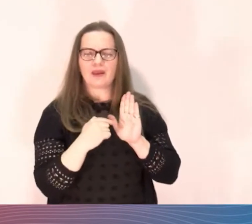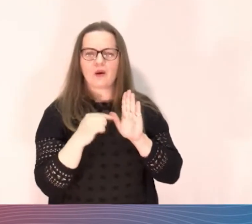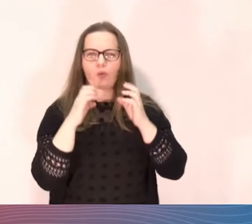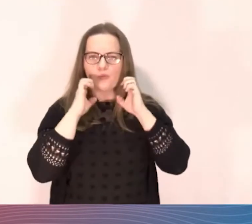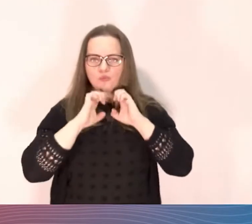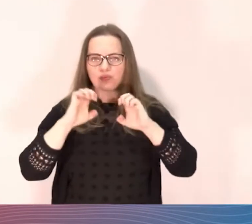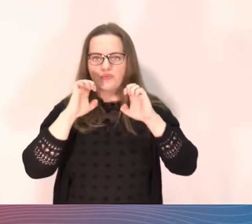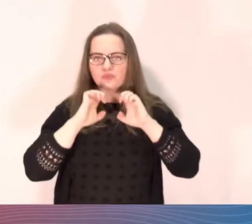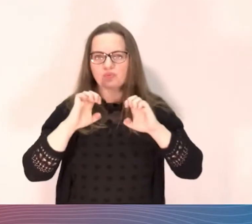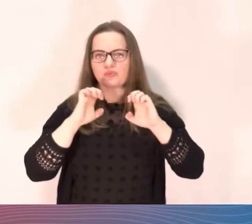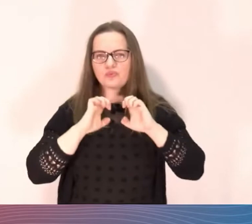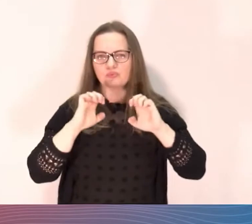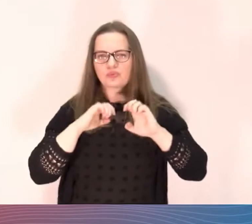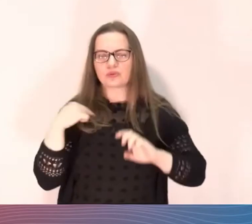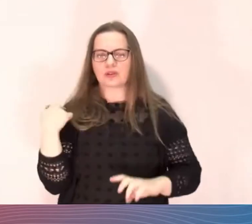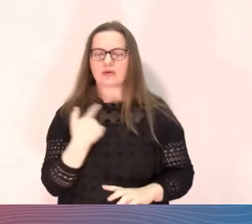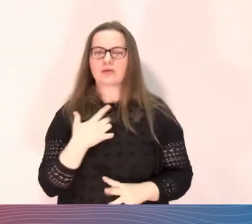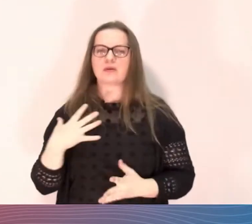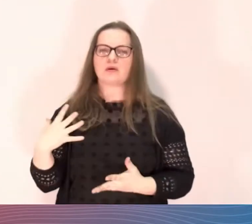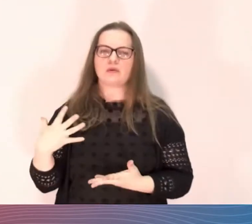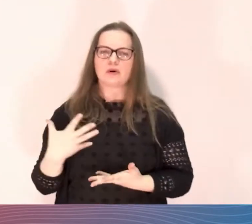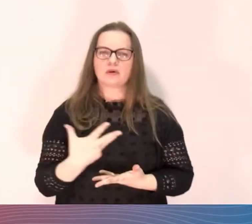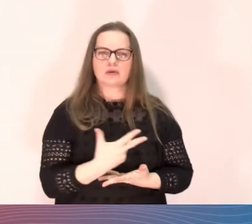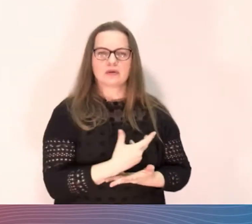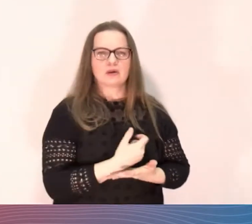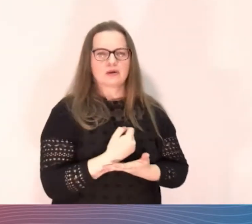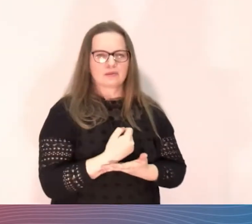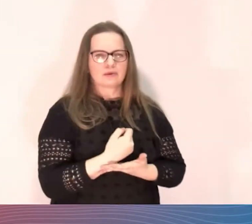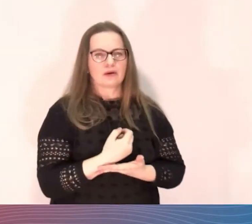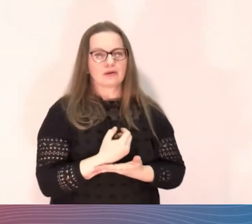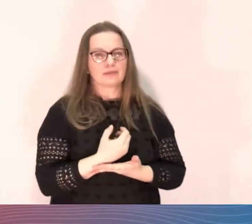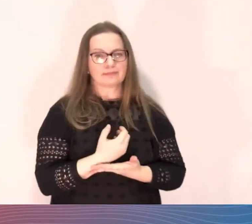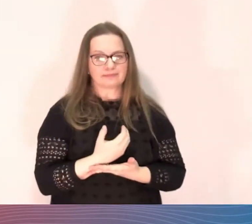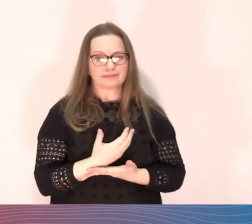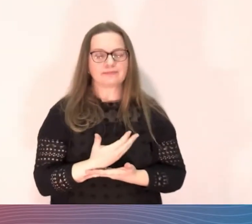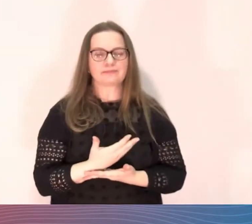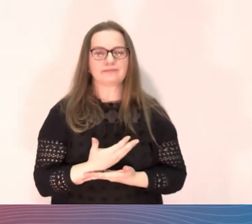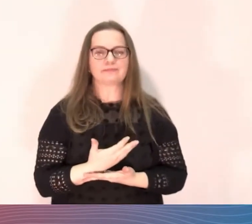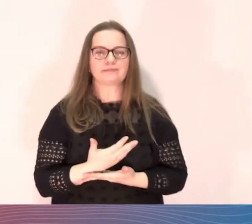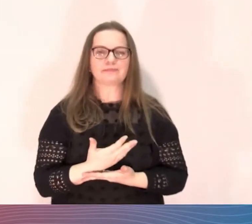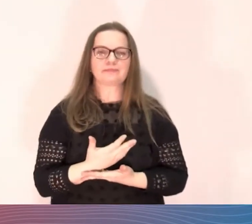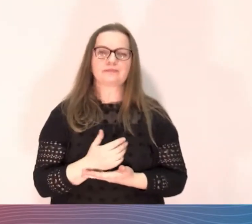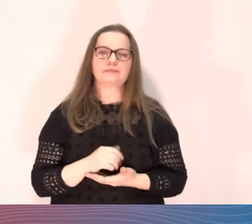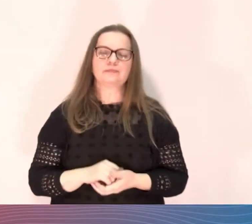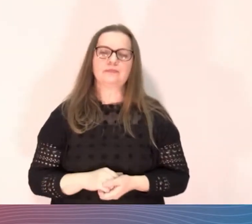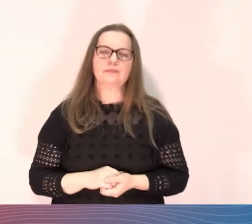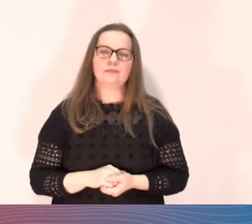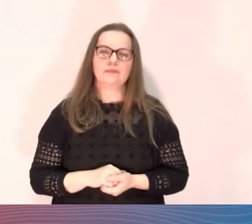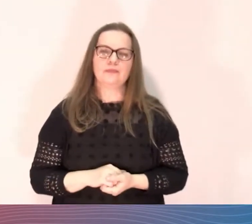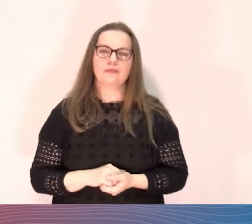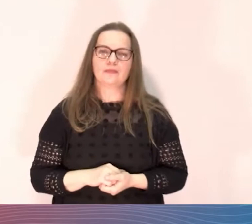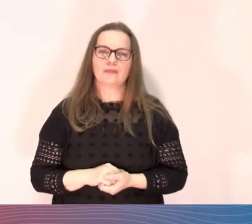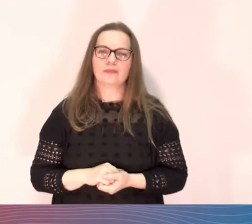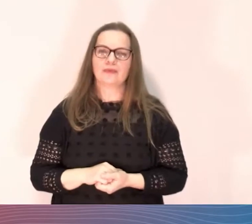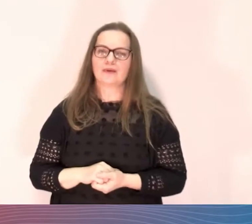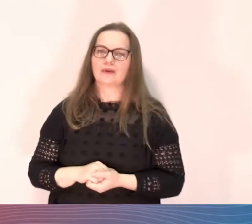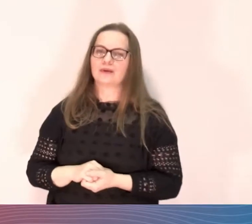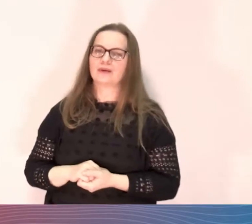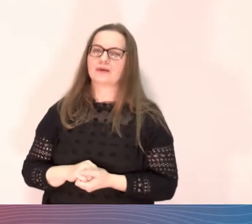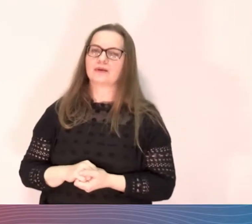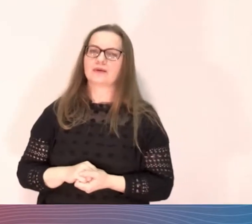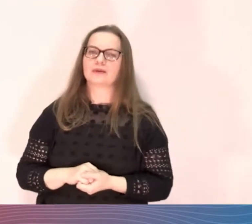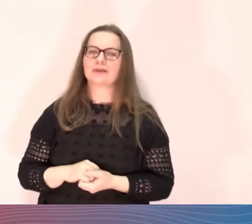vossa salvação, presta atenção agora, tendo nele